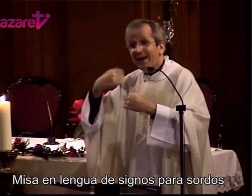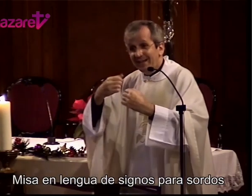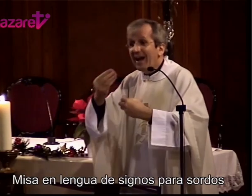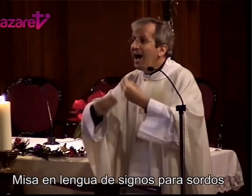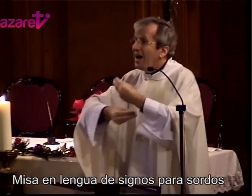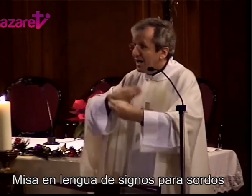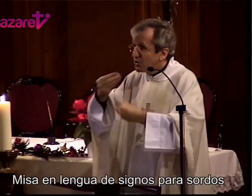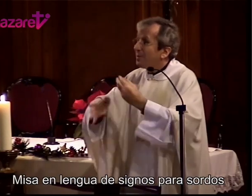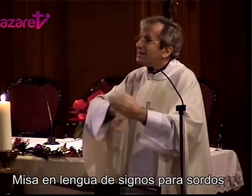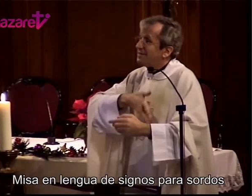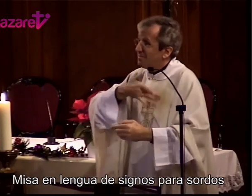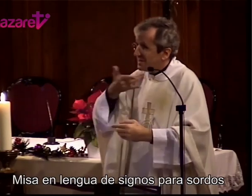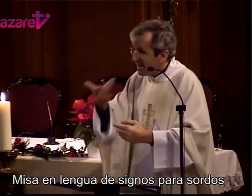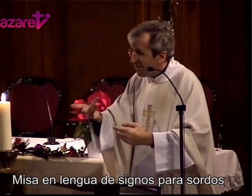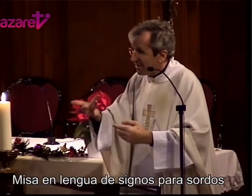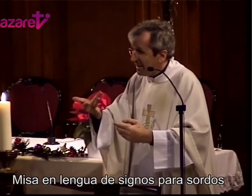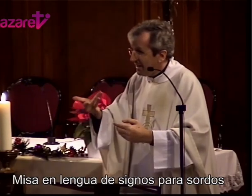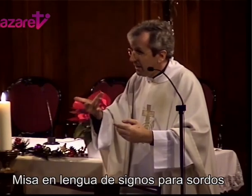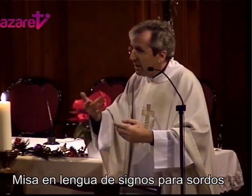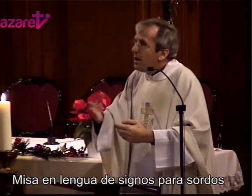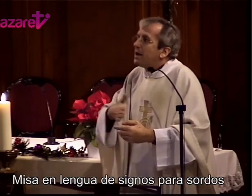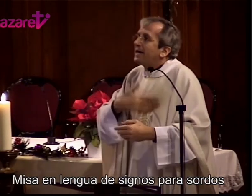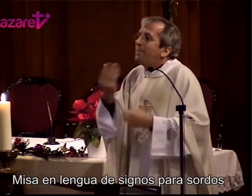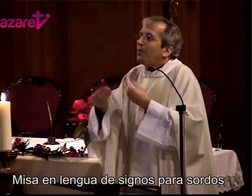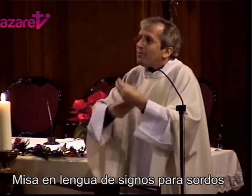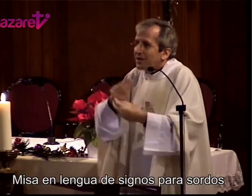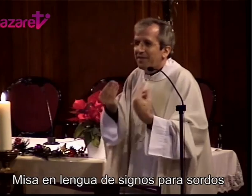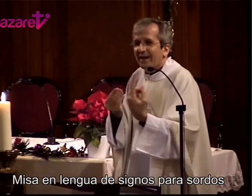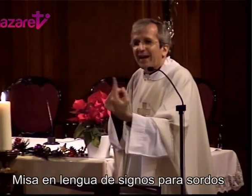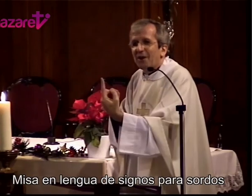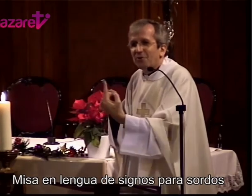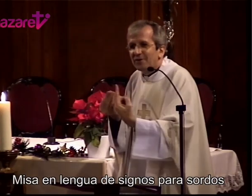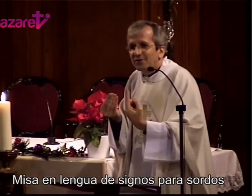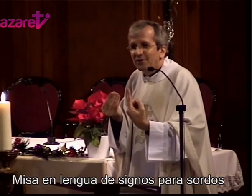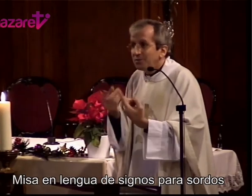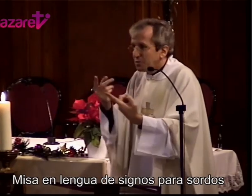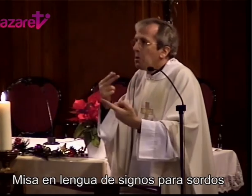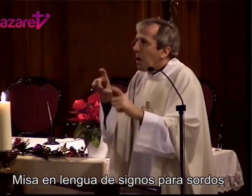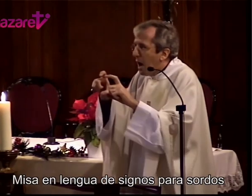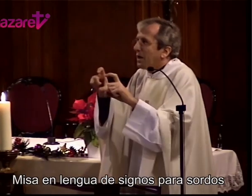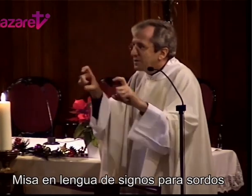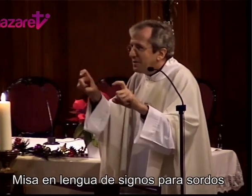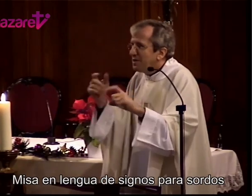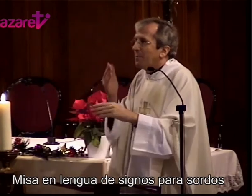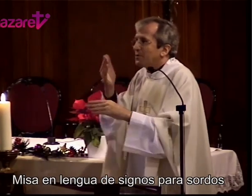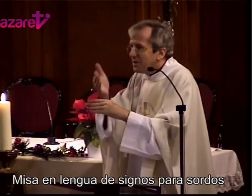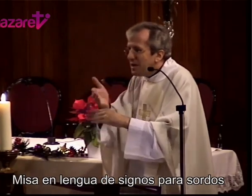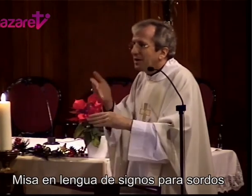práctica las obras de misericordia, ¿qué podemos hacer cada uno de nosotros? Pues a la residencia, pues ir